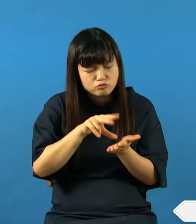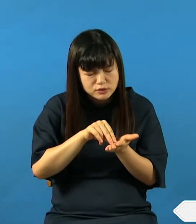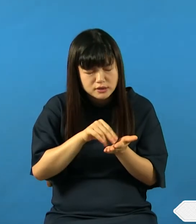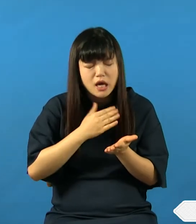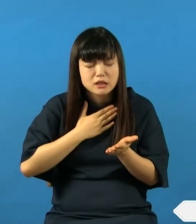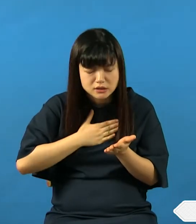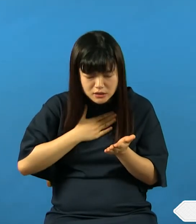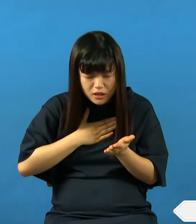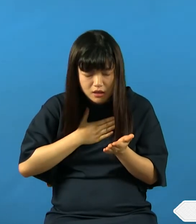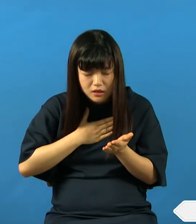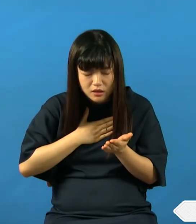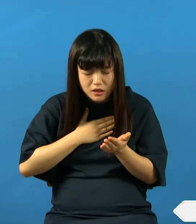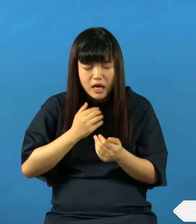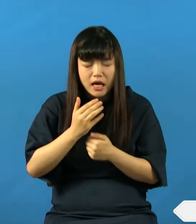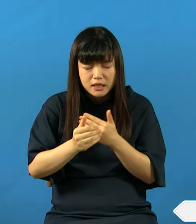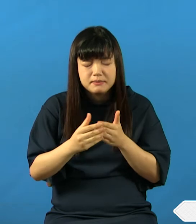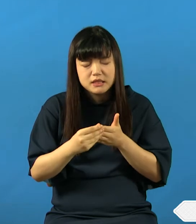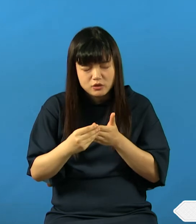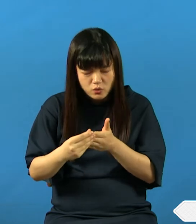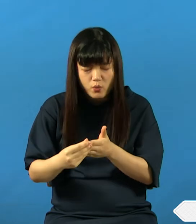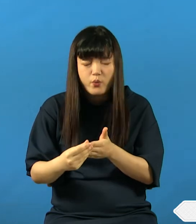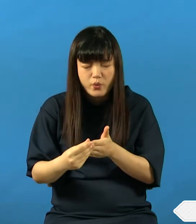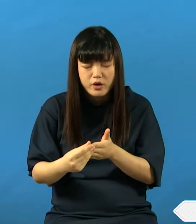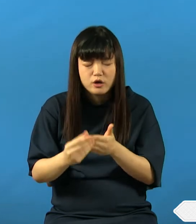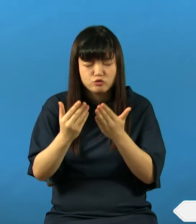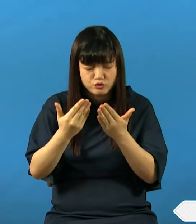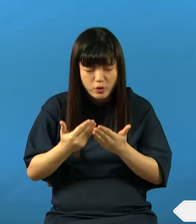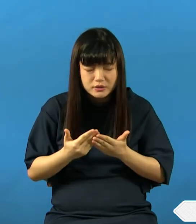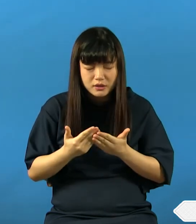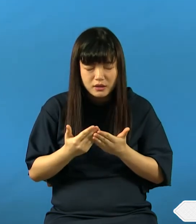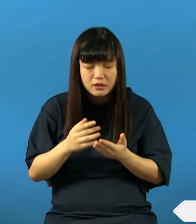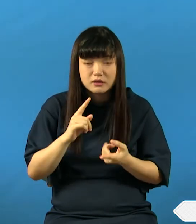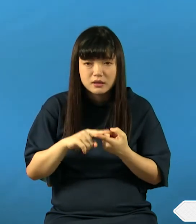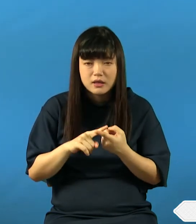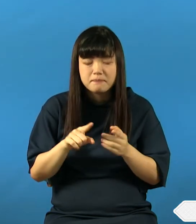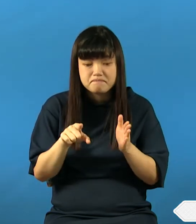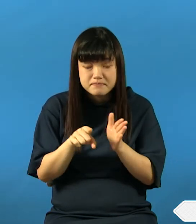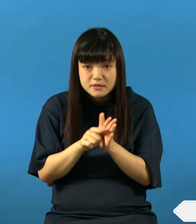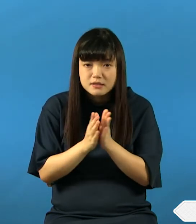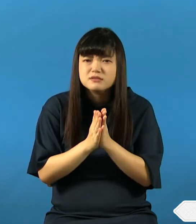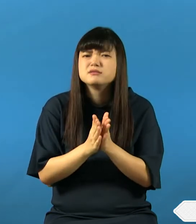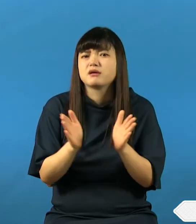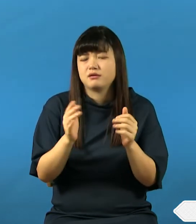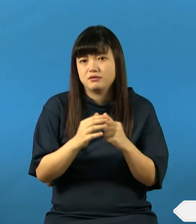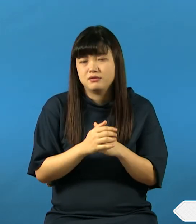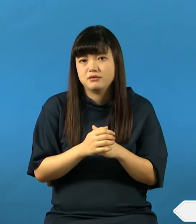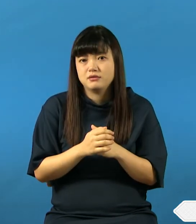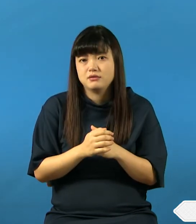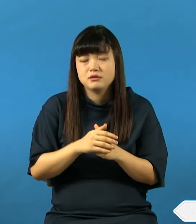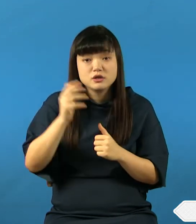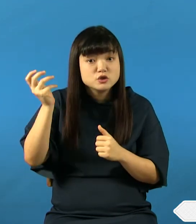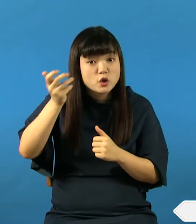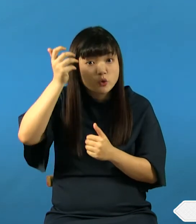하나님께서 우리 가정의 문제를 아신다. 하나님이 인도해 주실 것이다. 그것이 믿어지기를